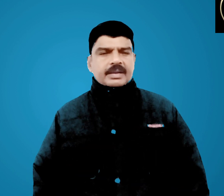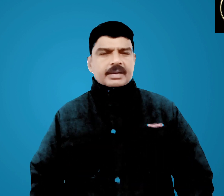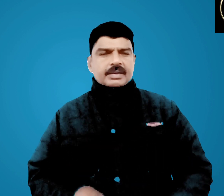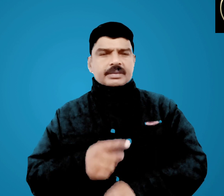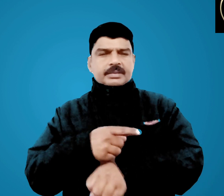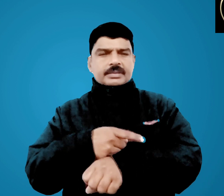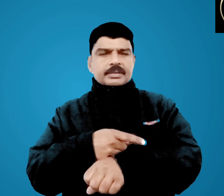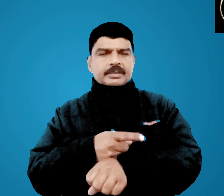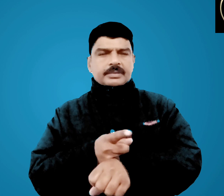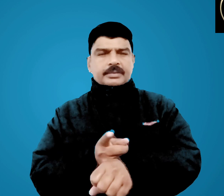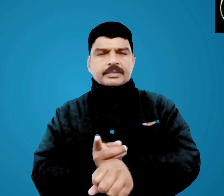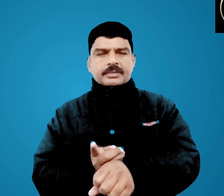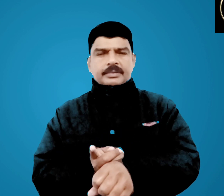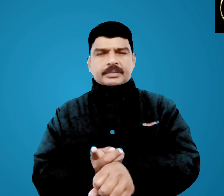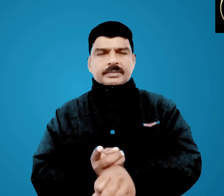घंटा